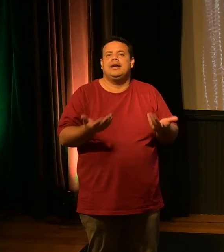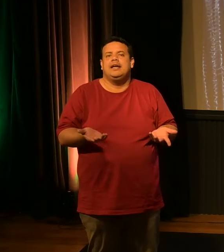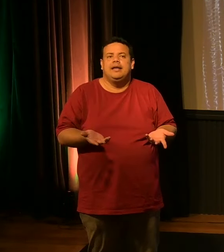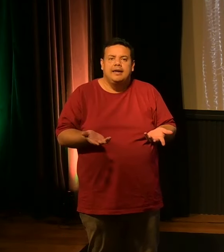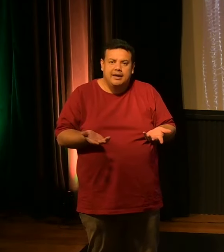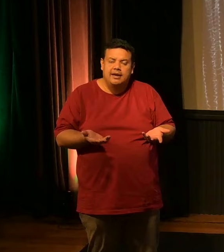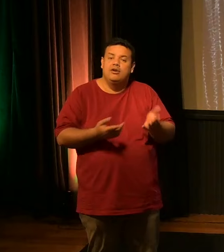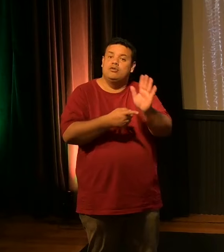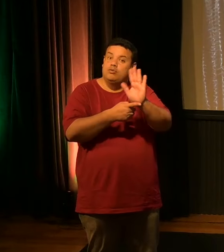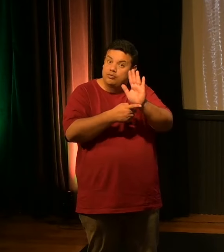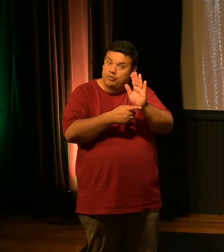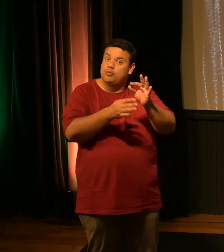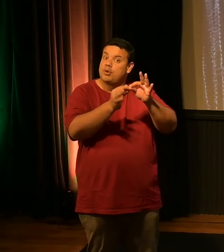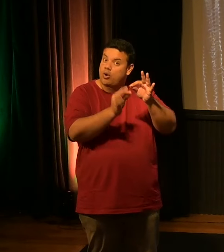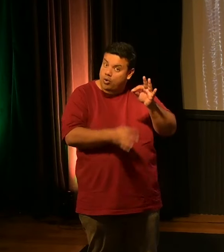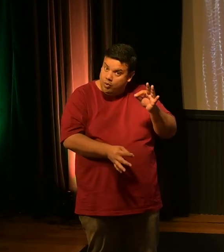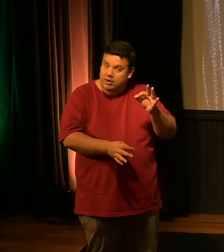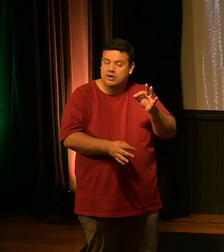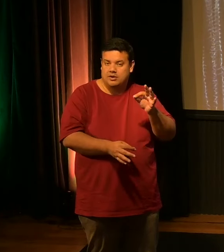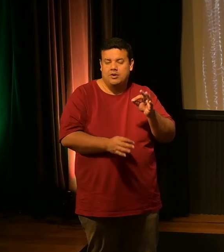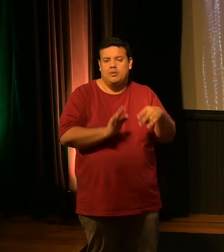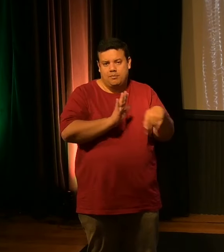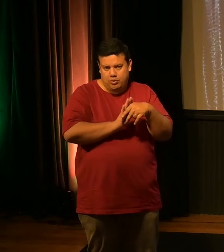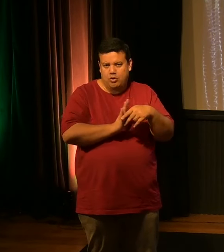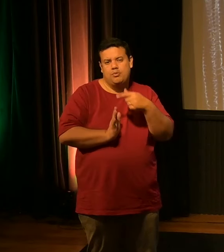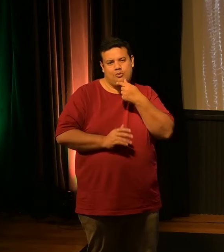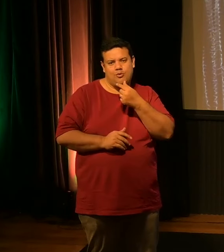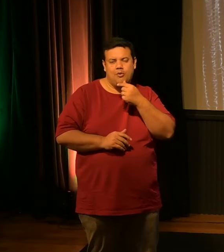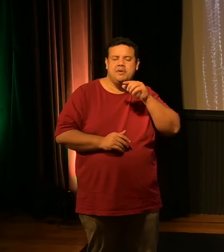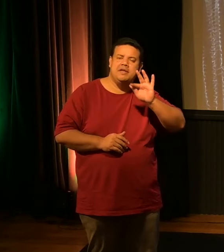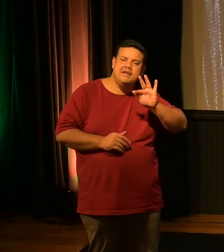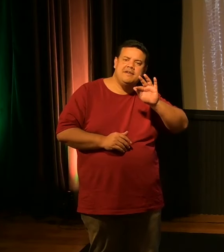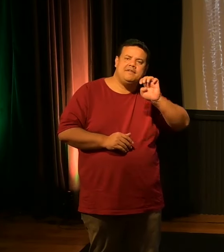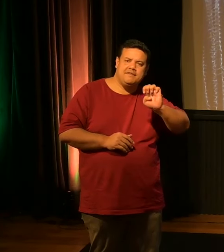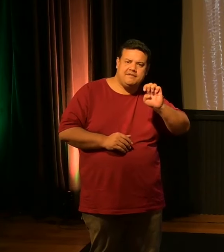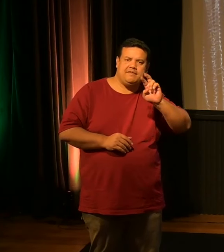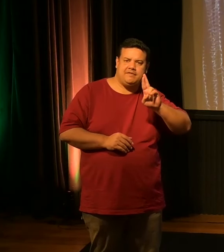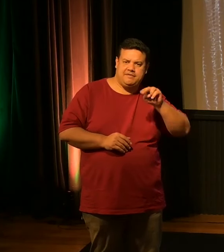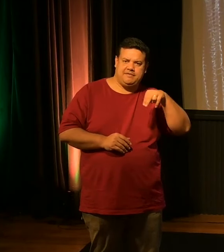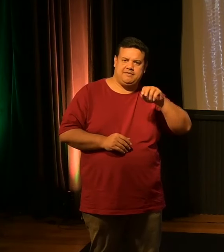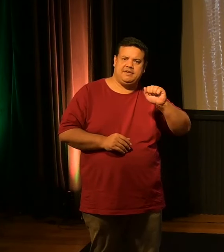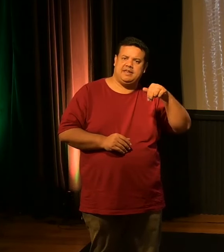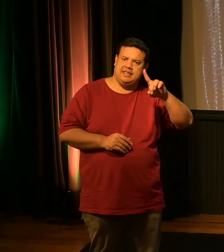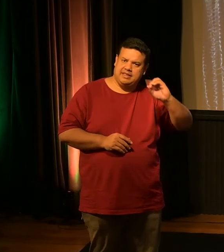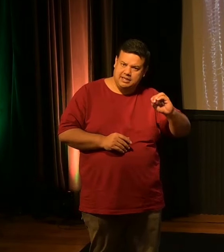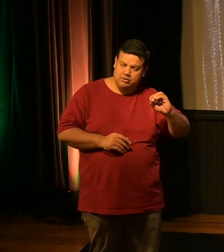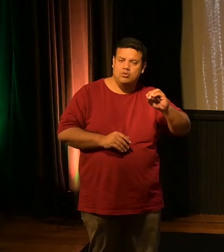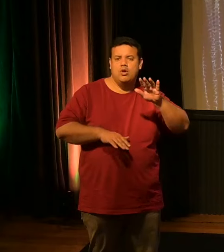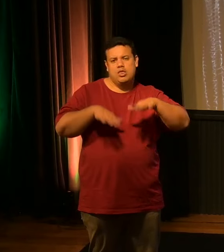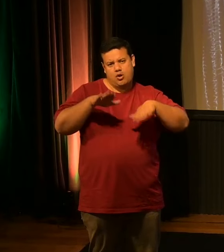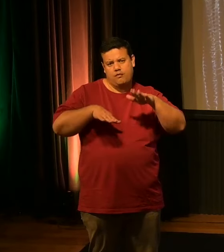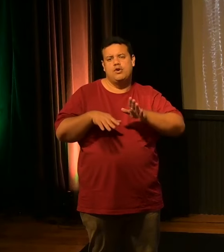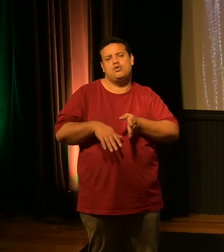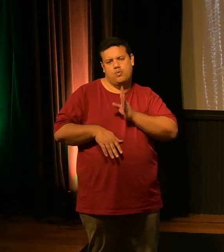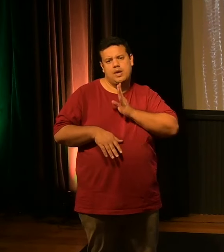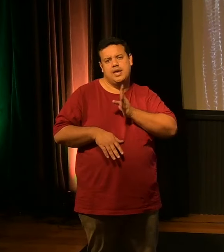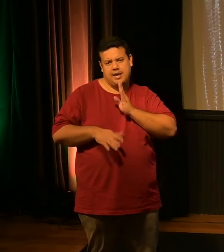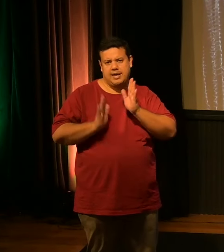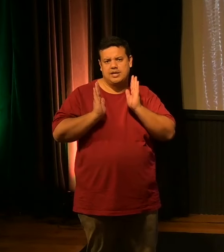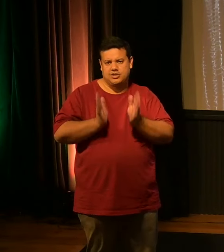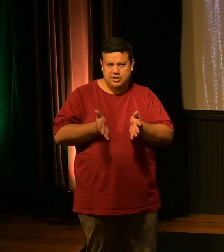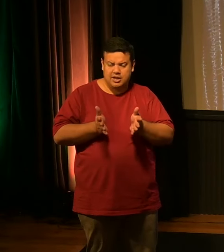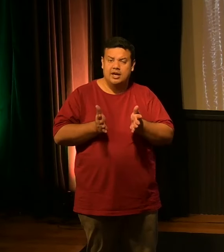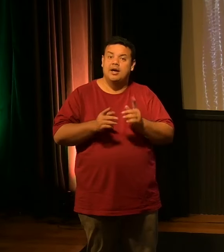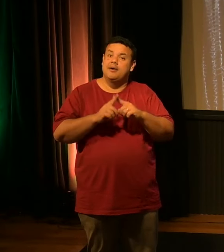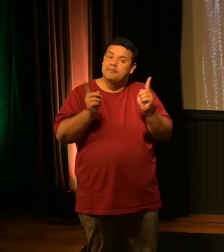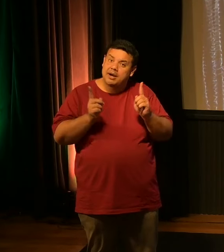o longa-metragem do Fernando Cone Campos, que talvez vocês tenham ouvido esse nome em algum lugar, mas apesar de ser